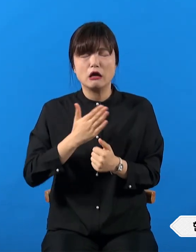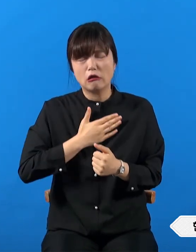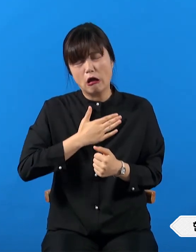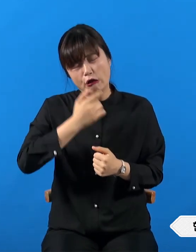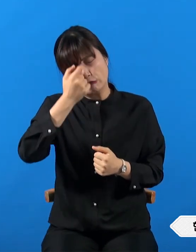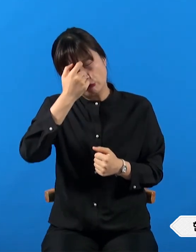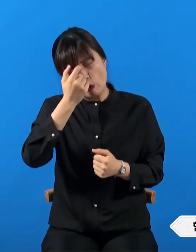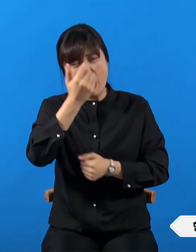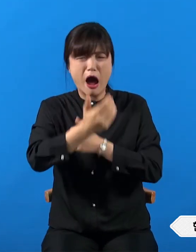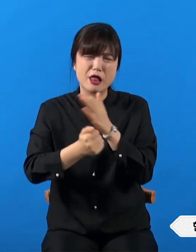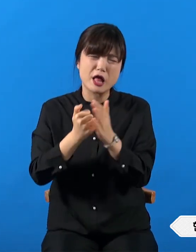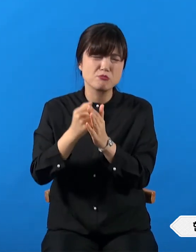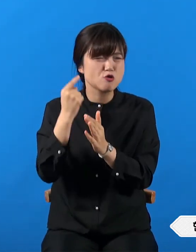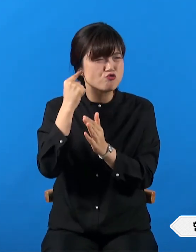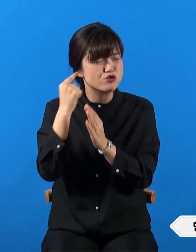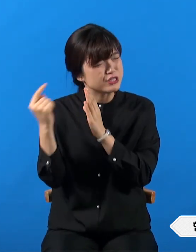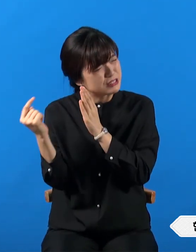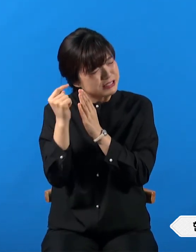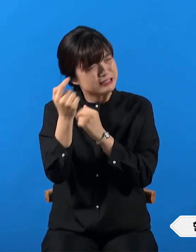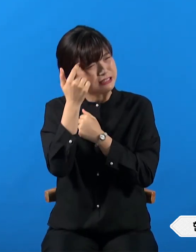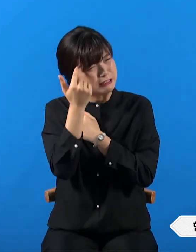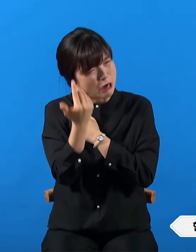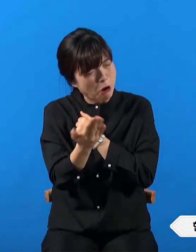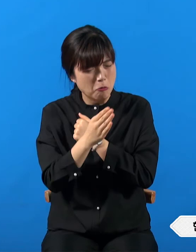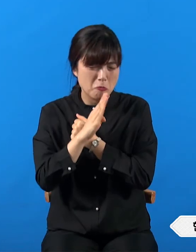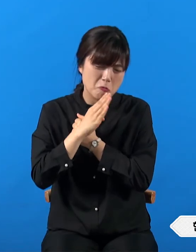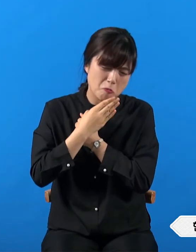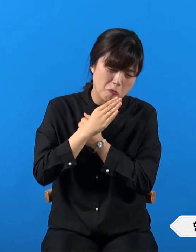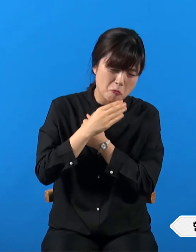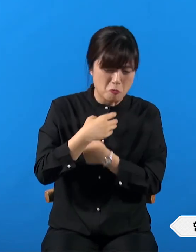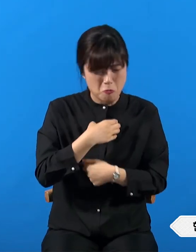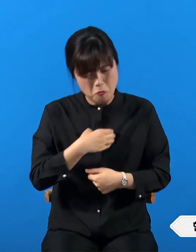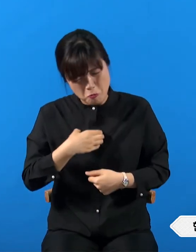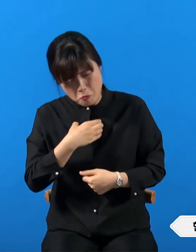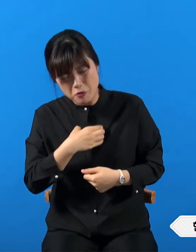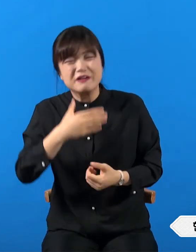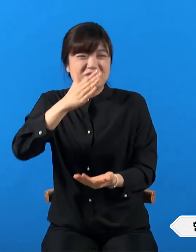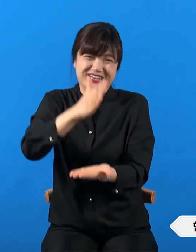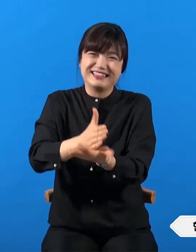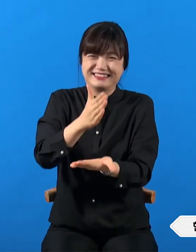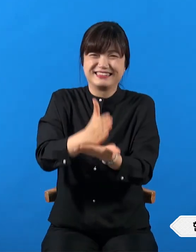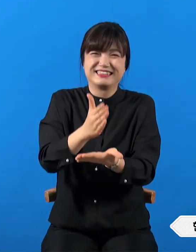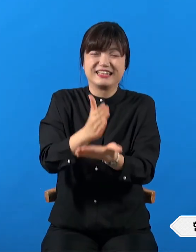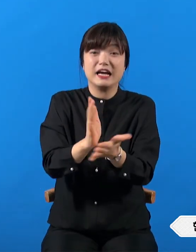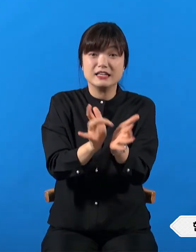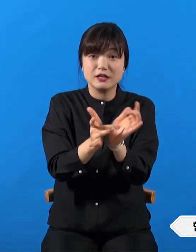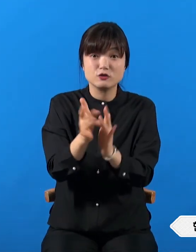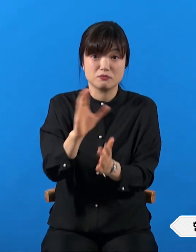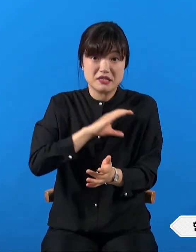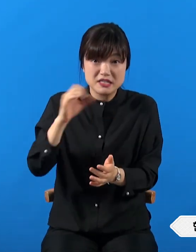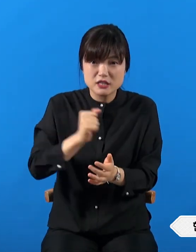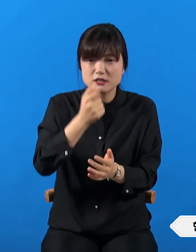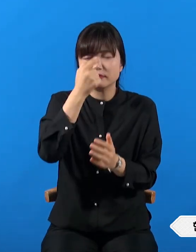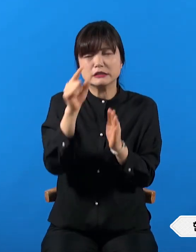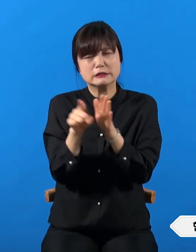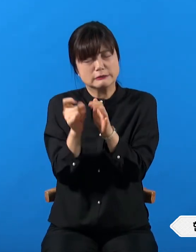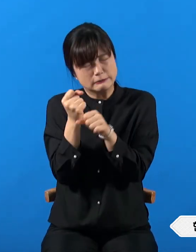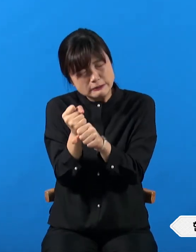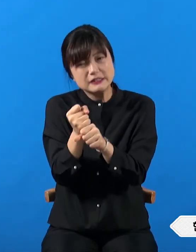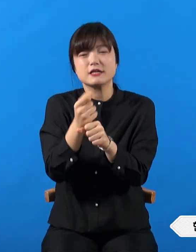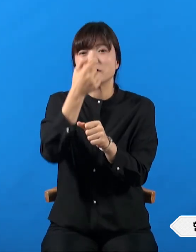내 기도가 하나님의 귀에 들리기나 할까? 그런 걱정하지 마시고 예수님의 이름